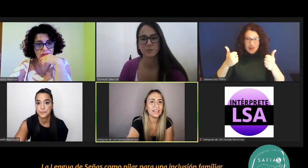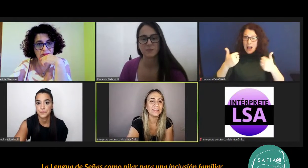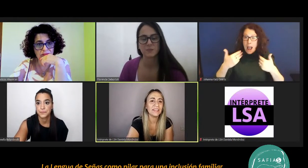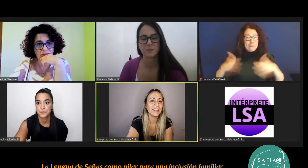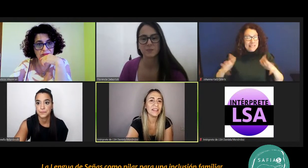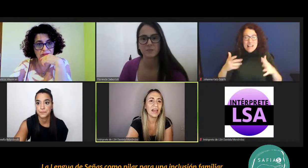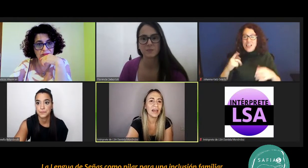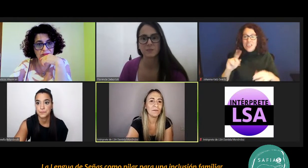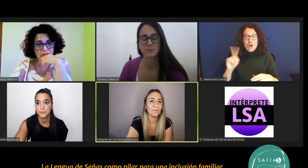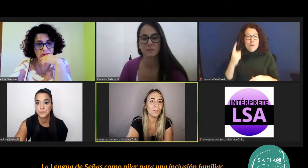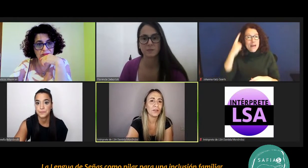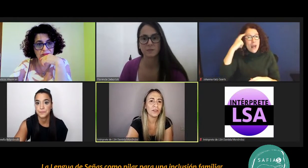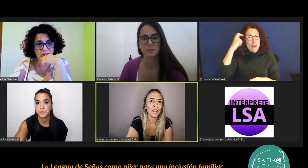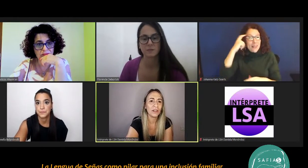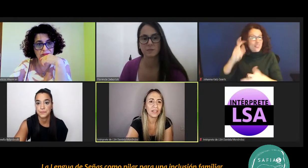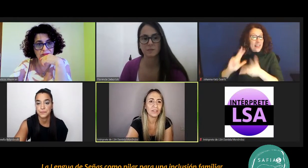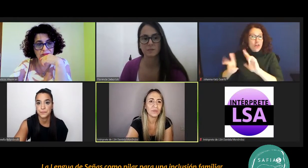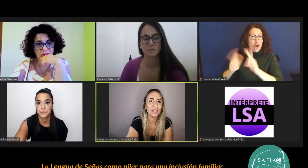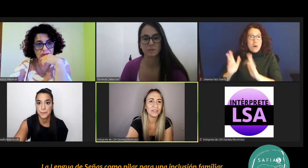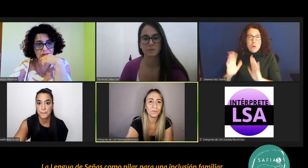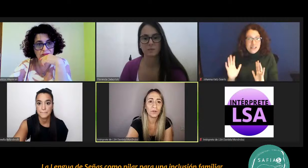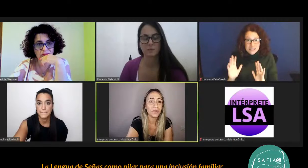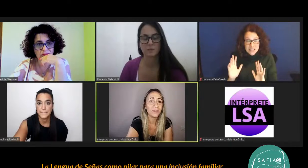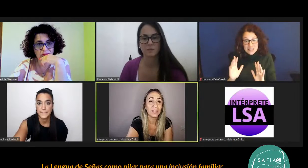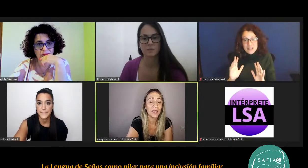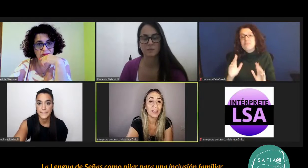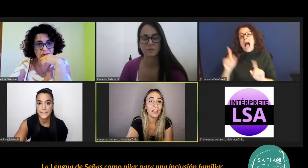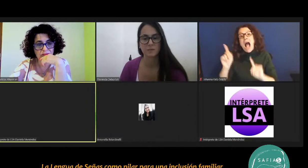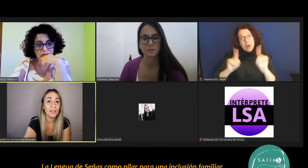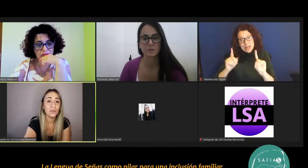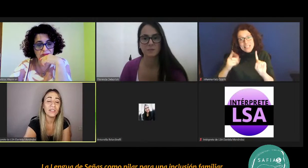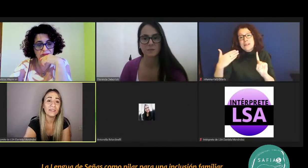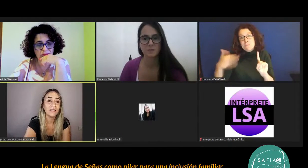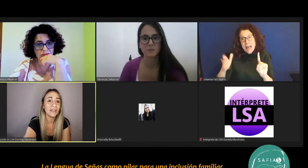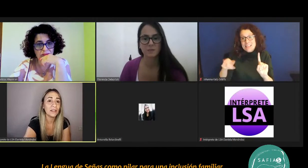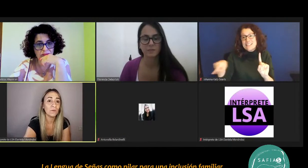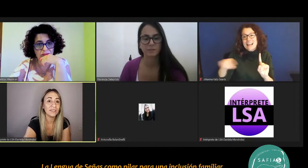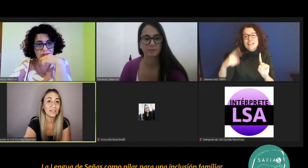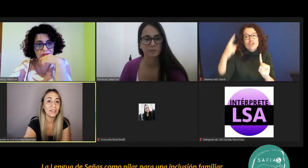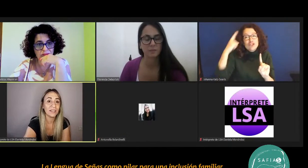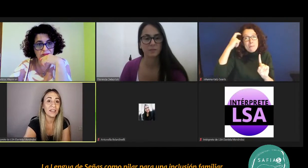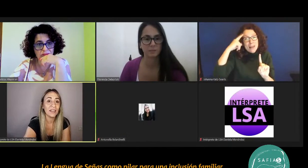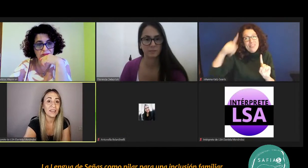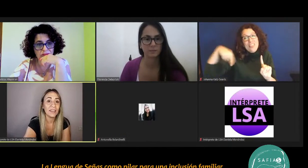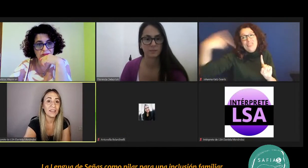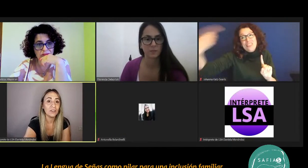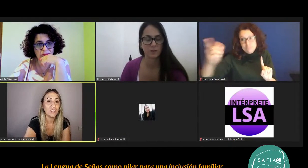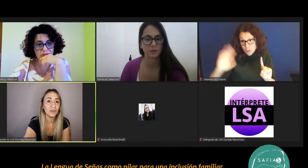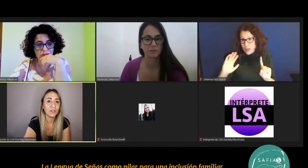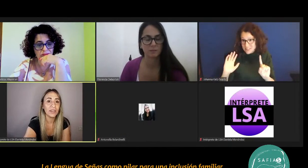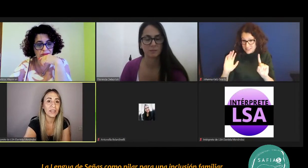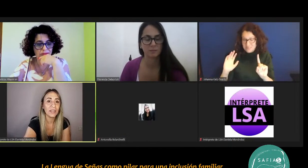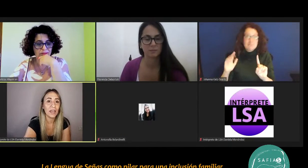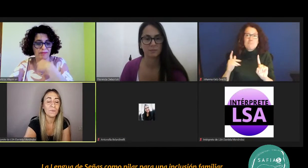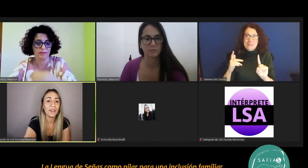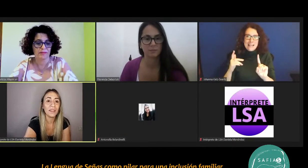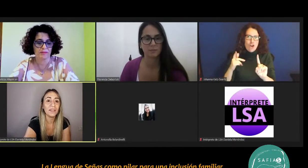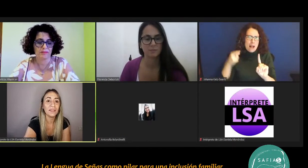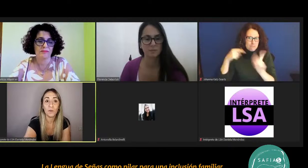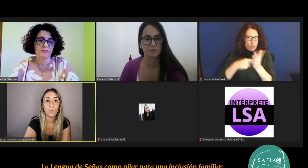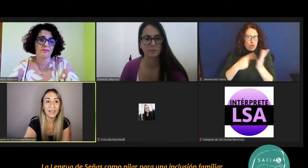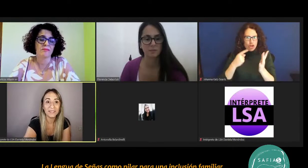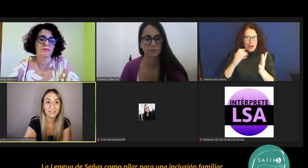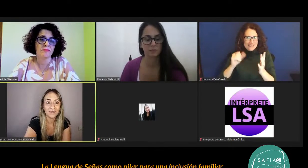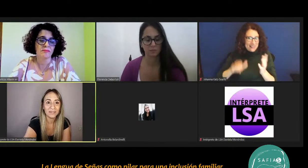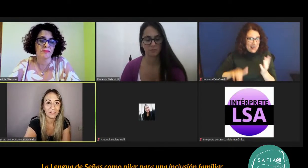y les enseñan a poder lograr cosas, a superarse, pero hay muchas veces que no les enseñan lengua de señas y los chicos